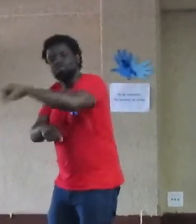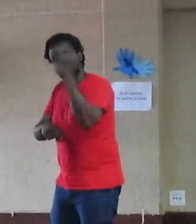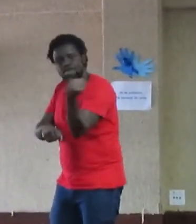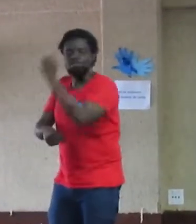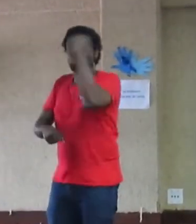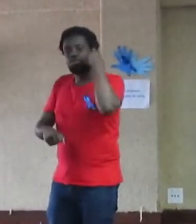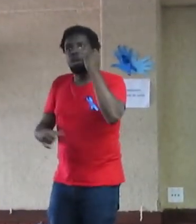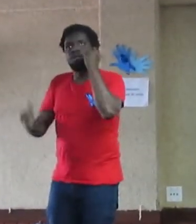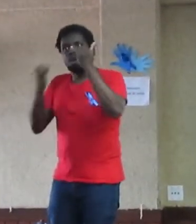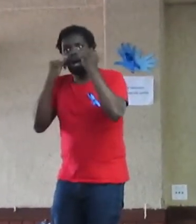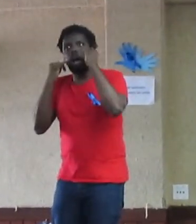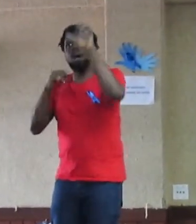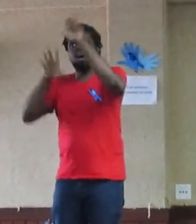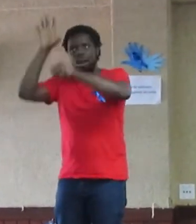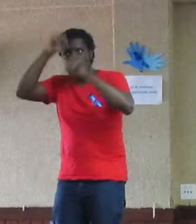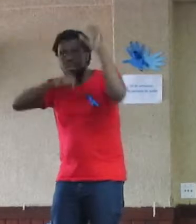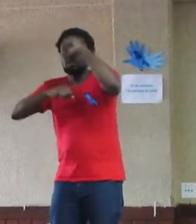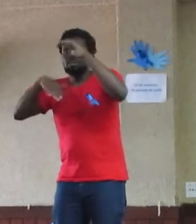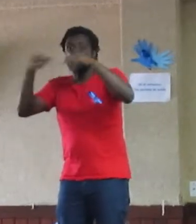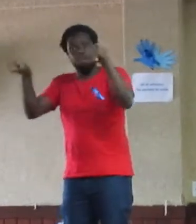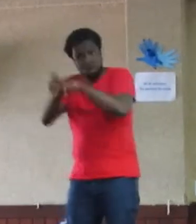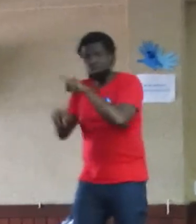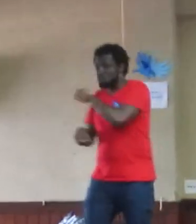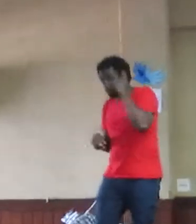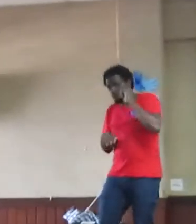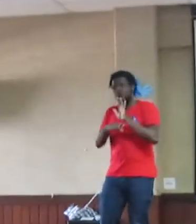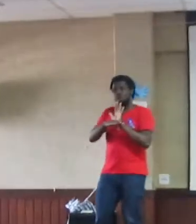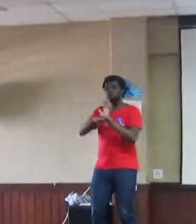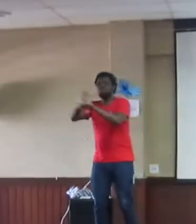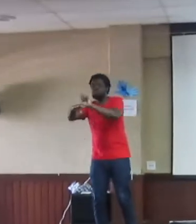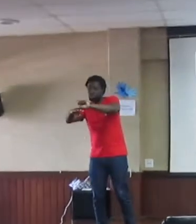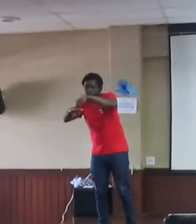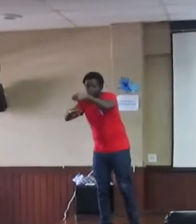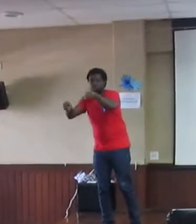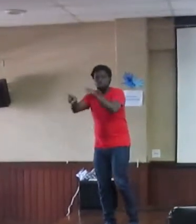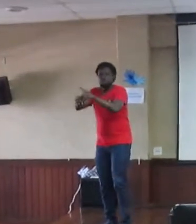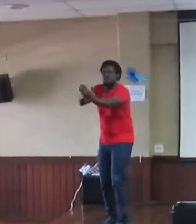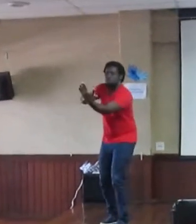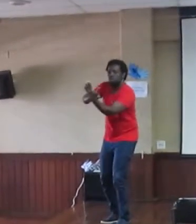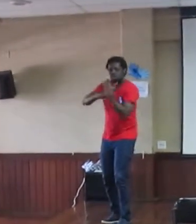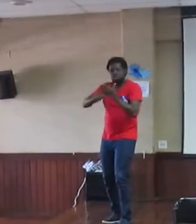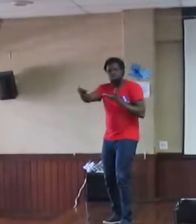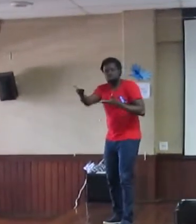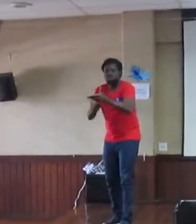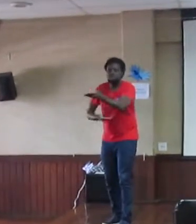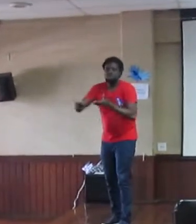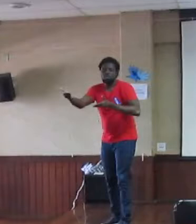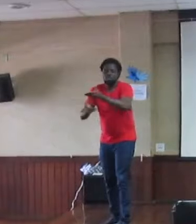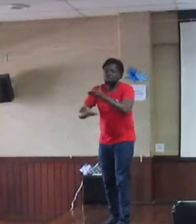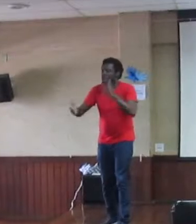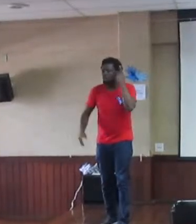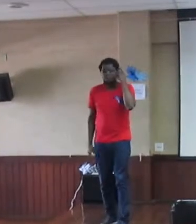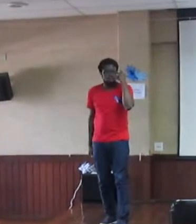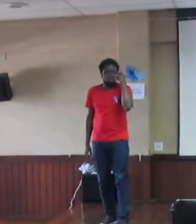com o irmão, com a filha, com cada parente de vocês, não poderem se comunicar. É essa barreira também que o surdo